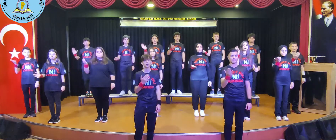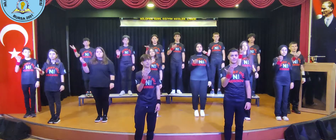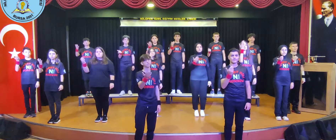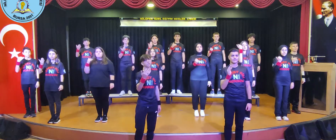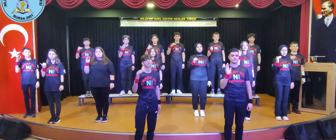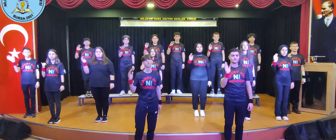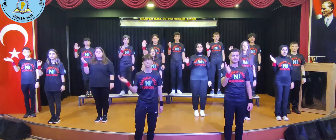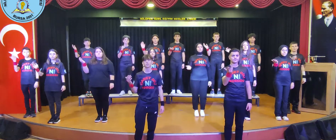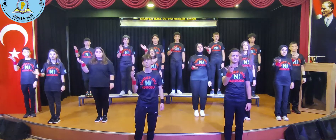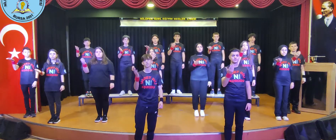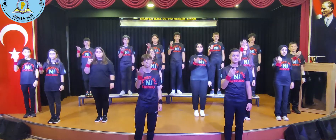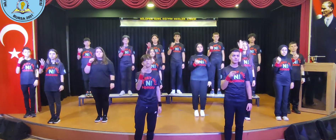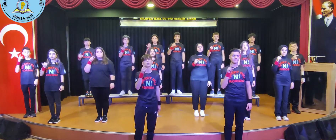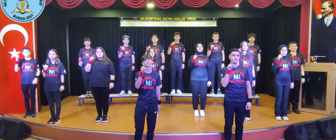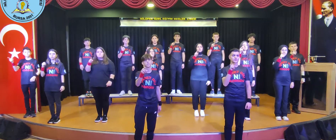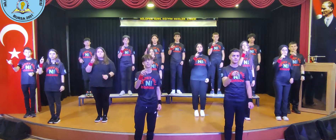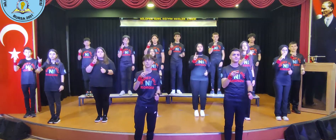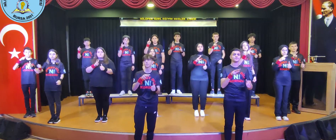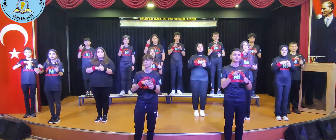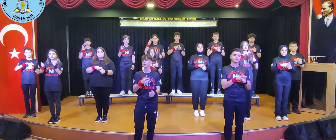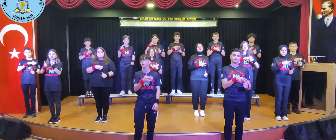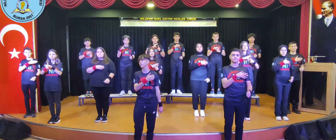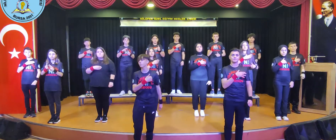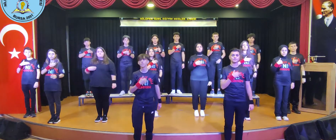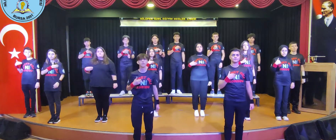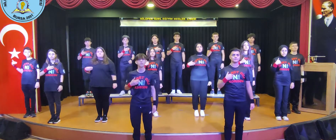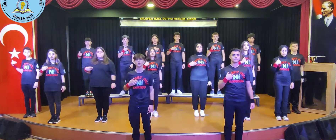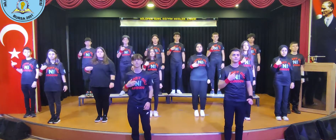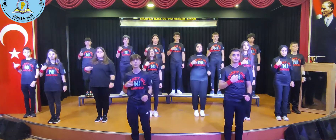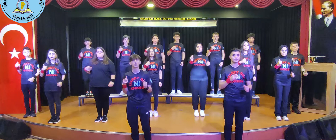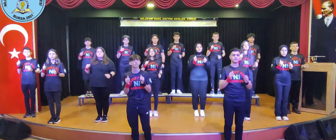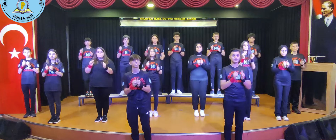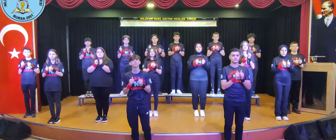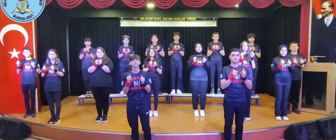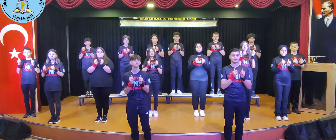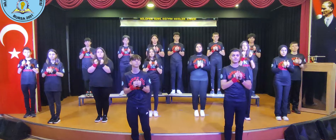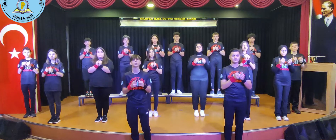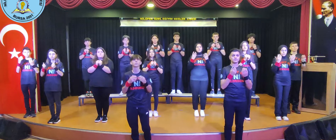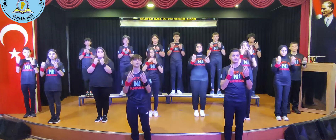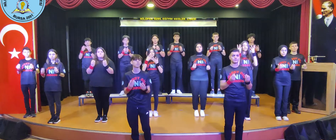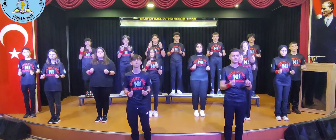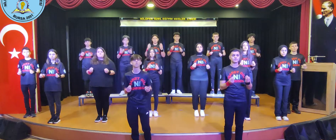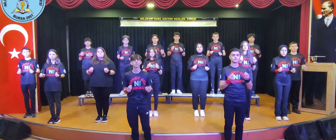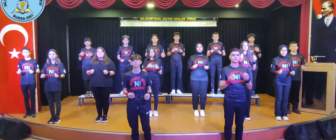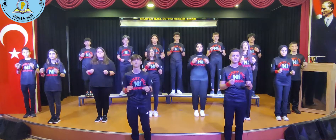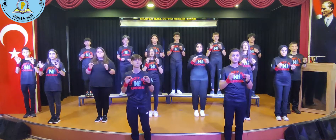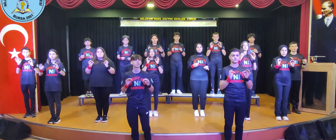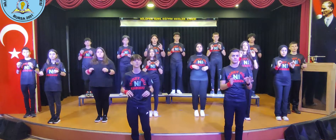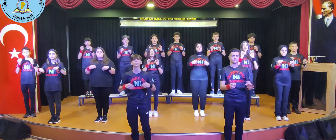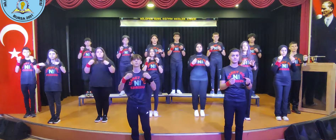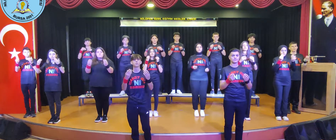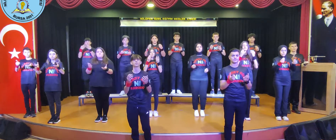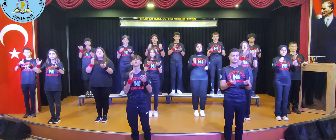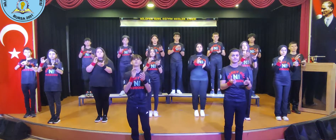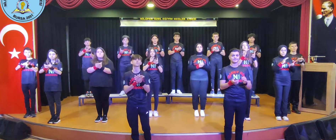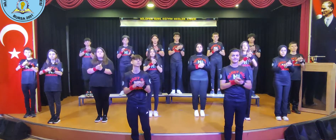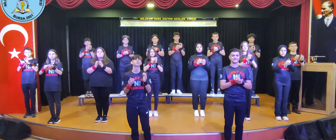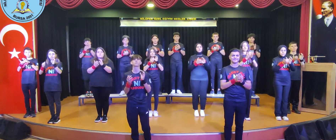Haydi gel haydi gel sen de kaçın kaçın bizlere Birlikte onu unut hep verelim